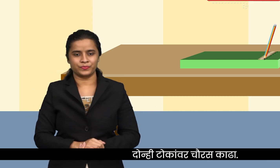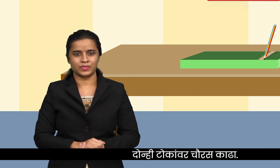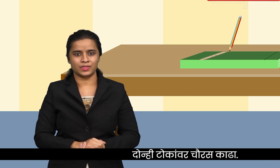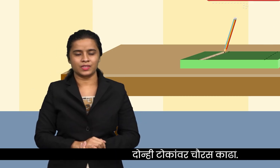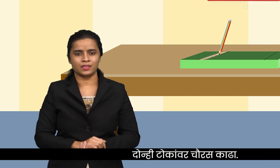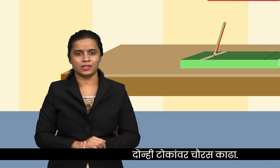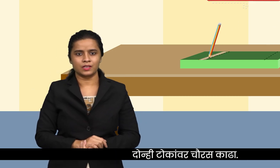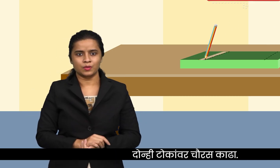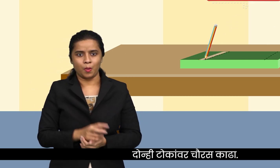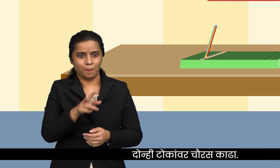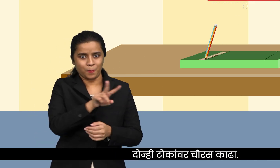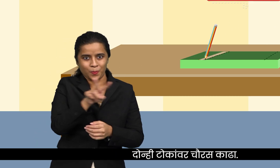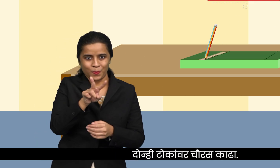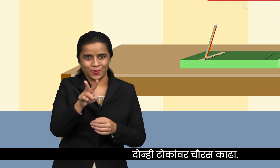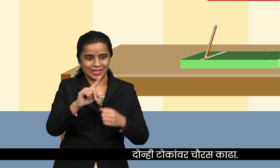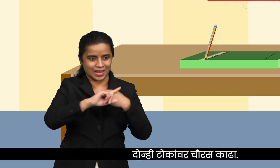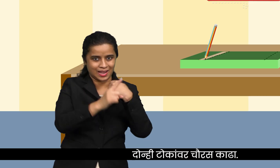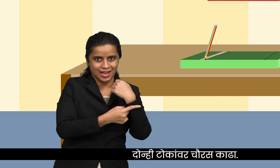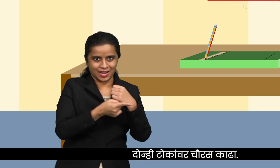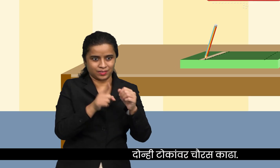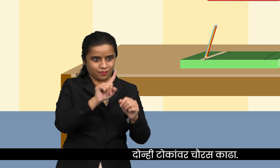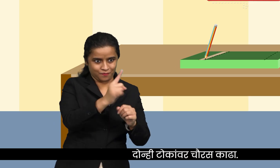दोन्ही टोकांवर चौरस काढा.